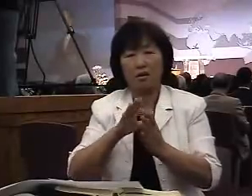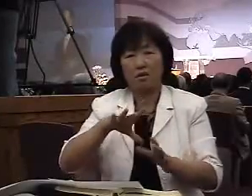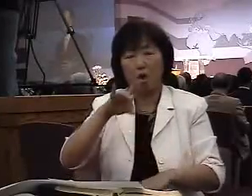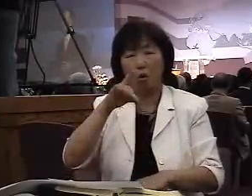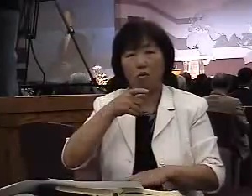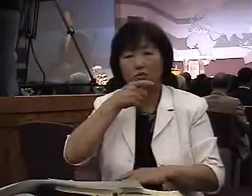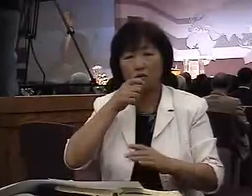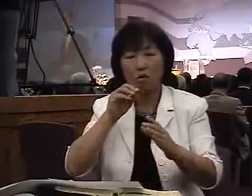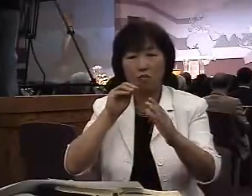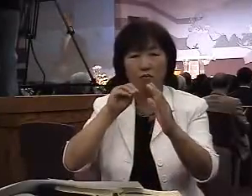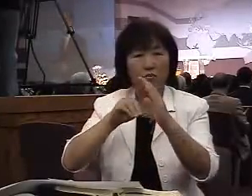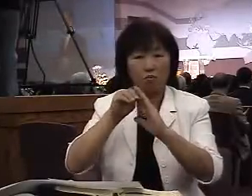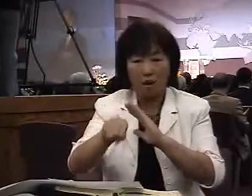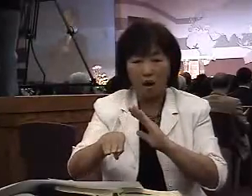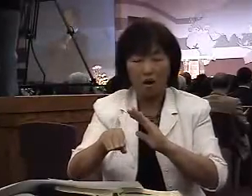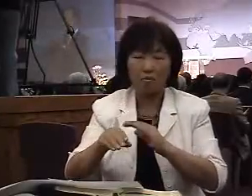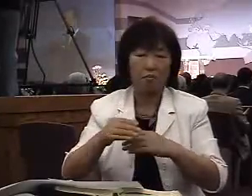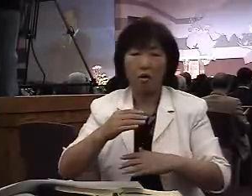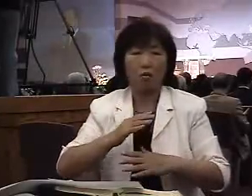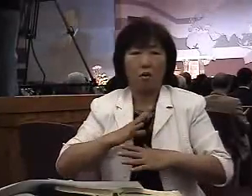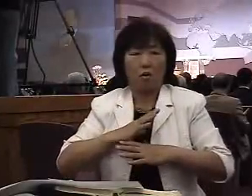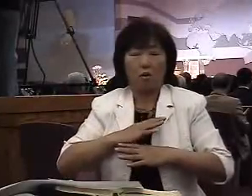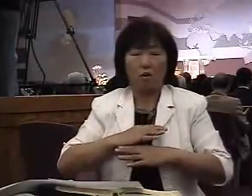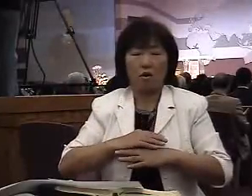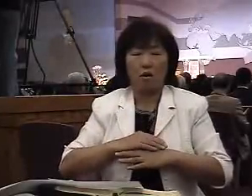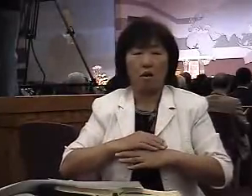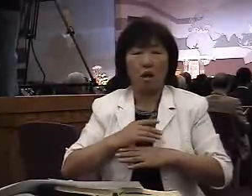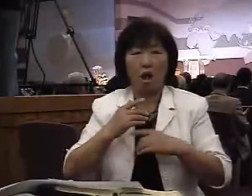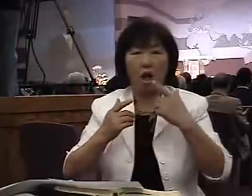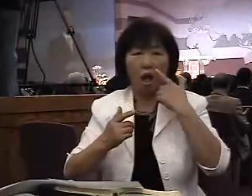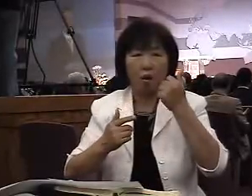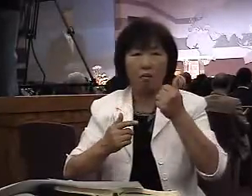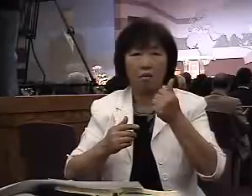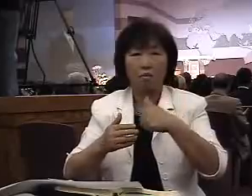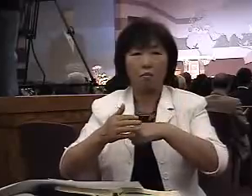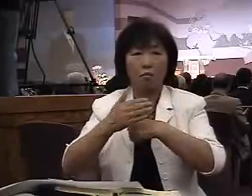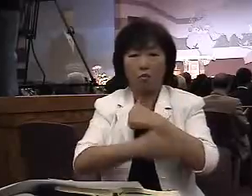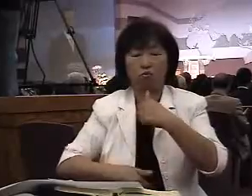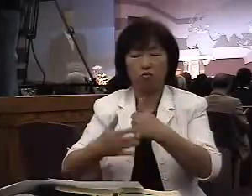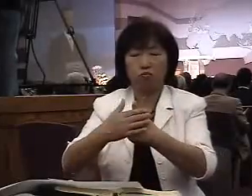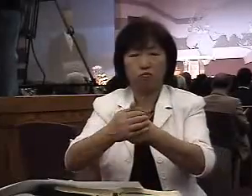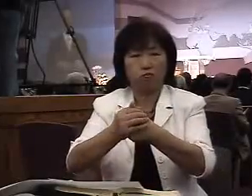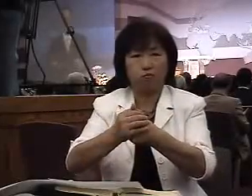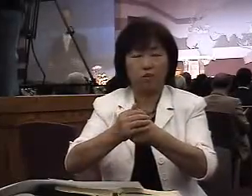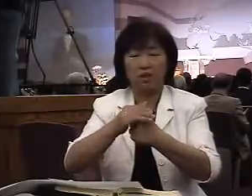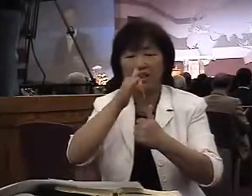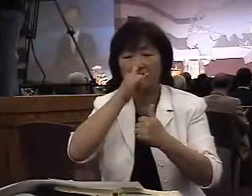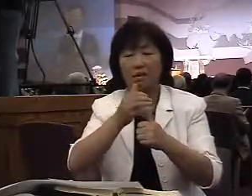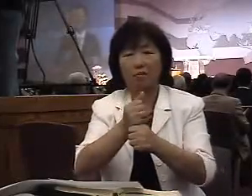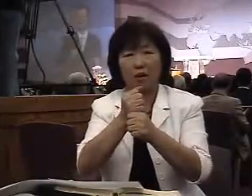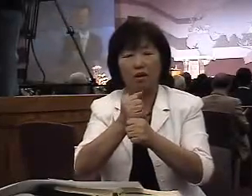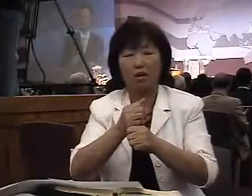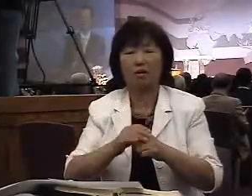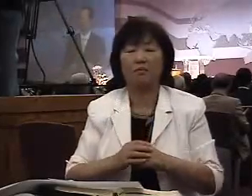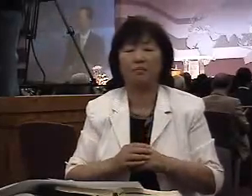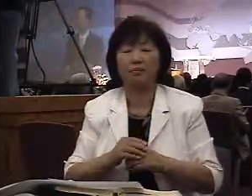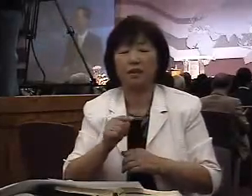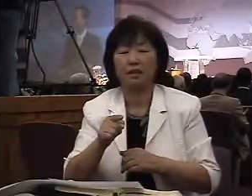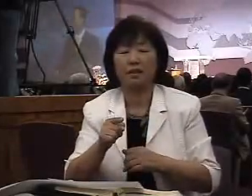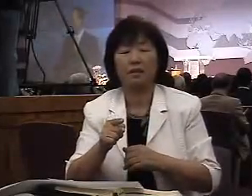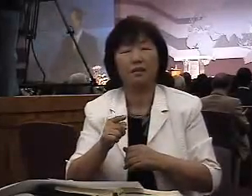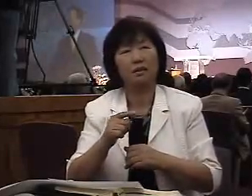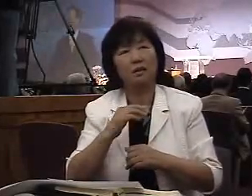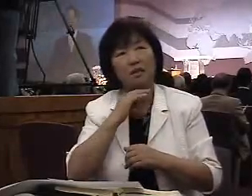것을 무서워하잖아요. 무서워하면서 막 꼭 잡습니다. 아빠의 목을 꼭 잡습니다. 그런데 이제 아빠하고 한참 물에